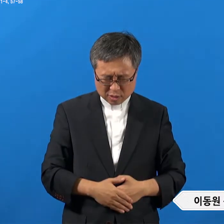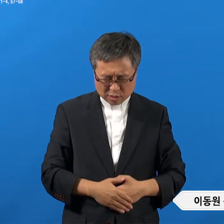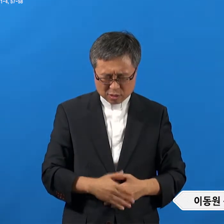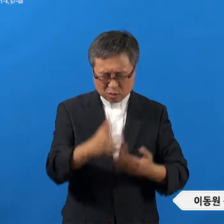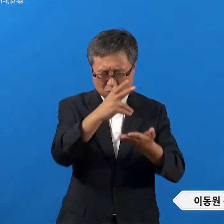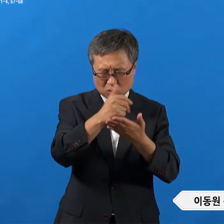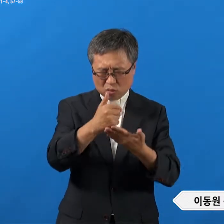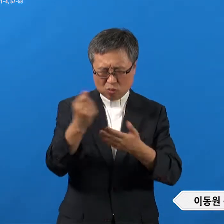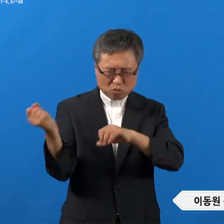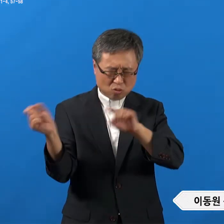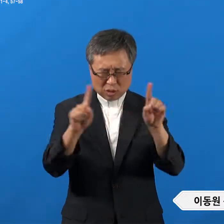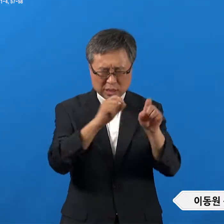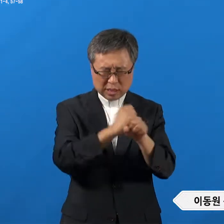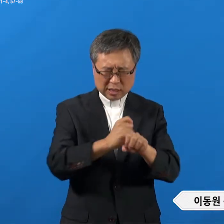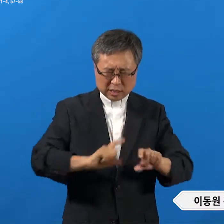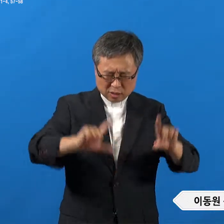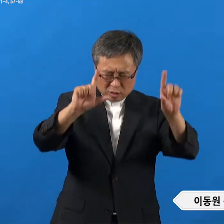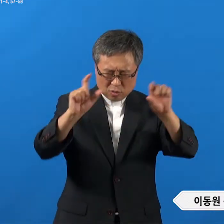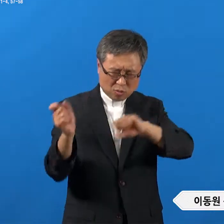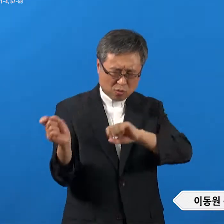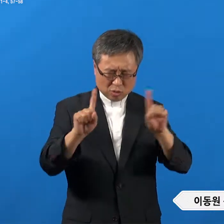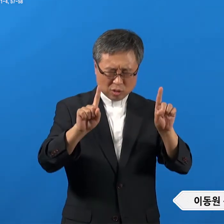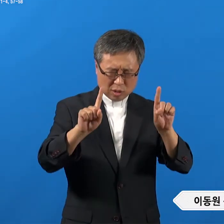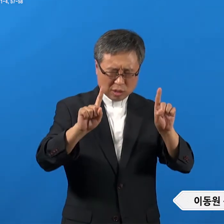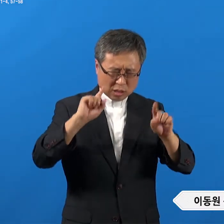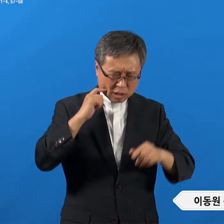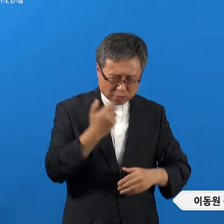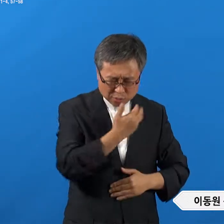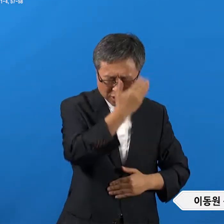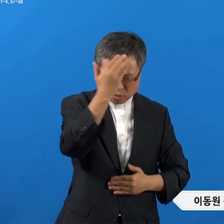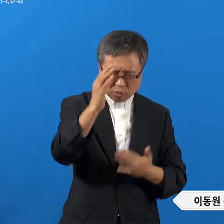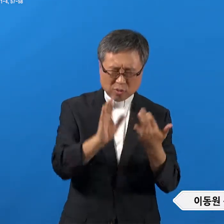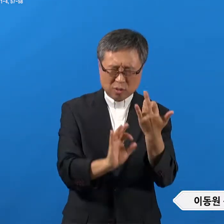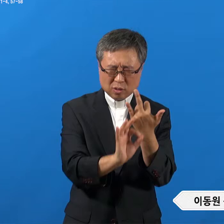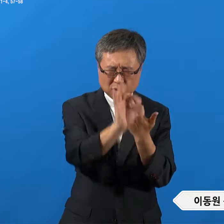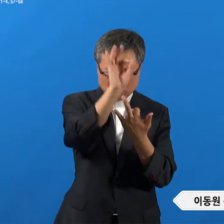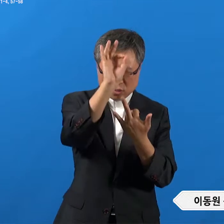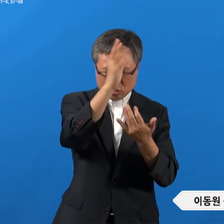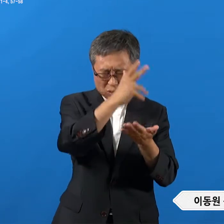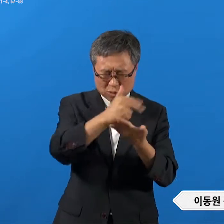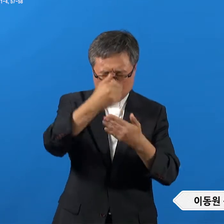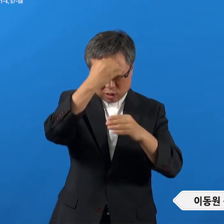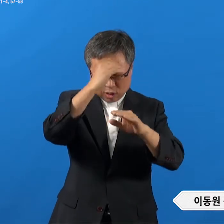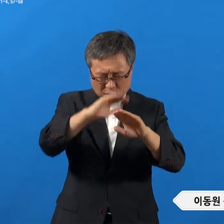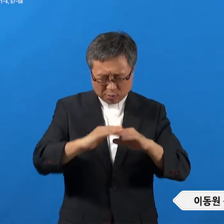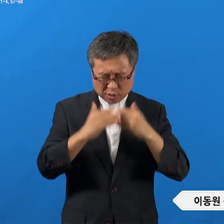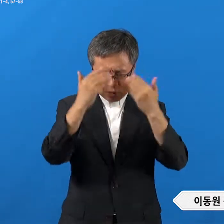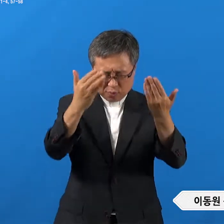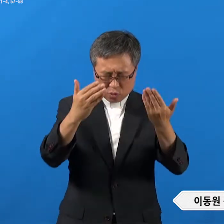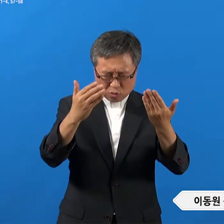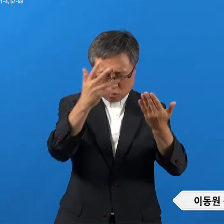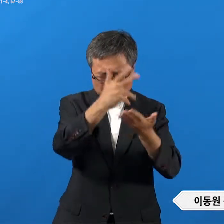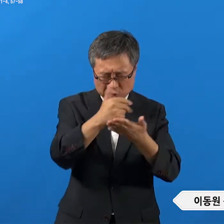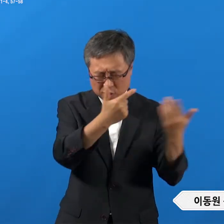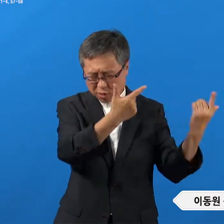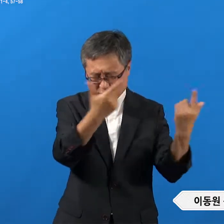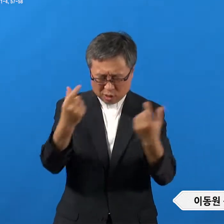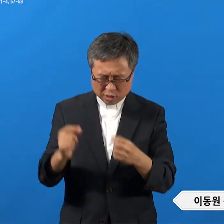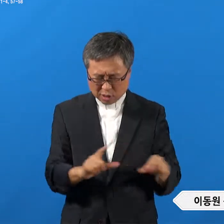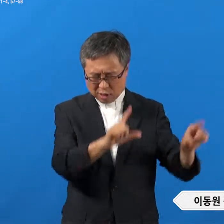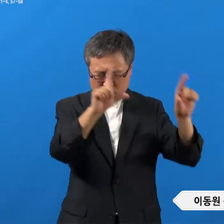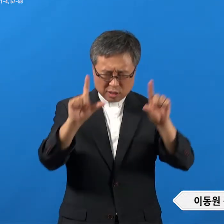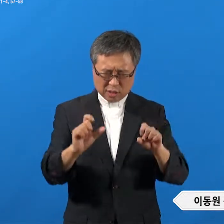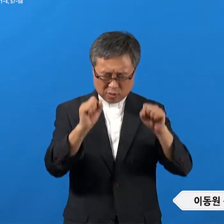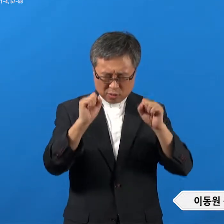주 부활하신 날, 부활의 아름다운 아침, 우리가 주님을 예배하며 주님 여전히 살아계시고 우리와 함께